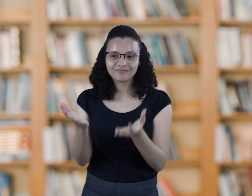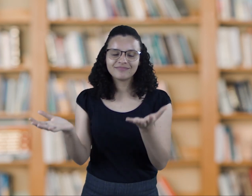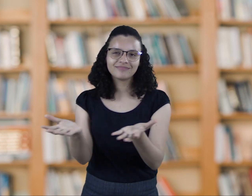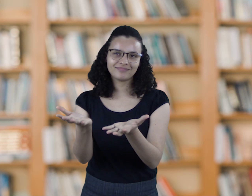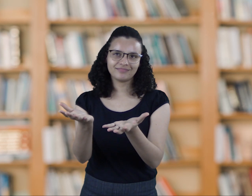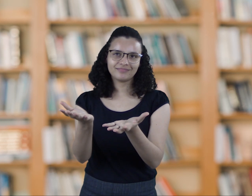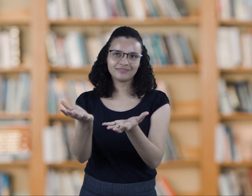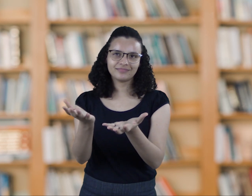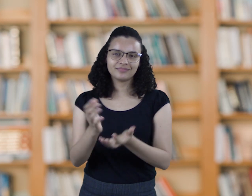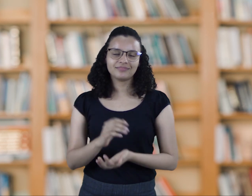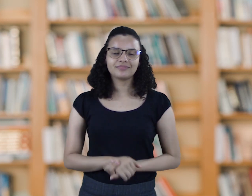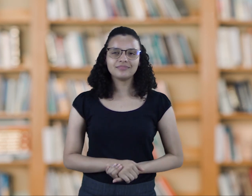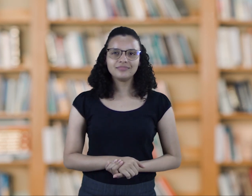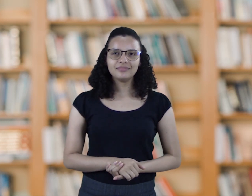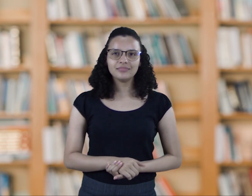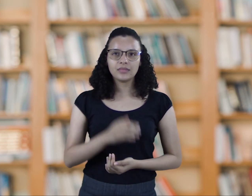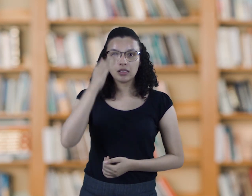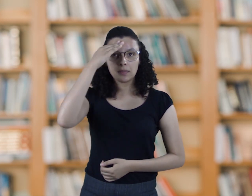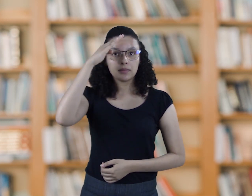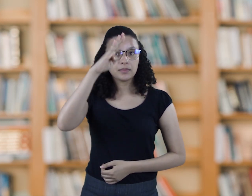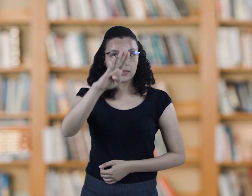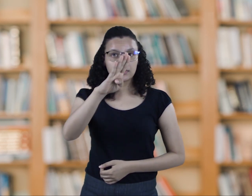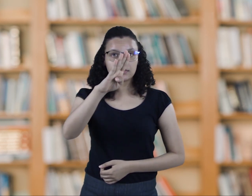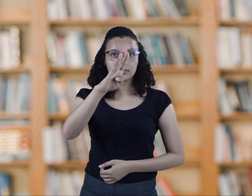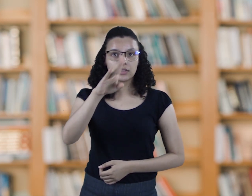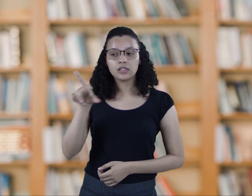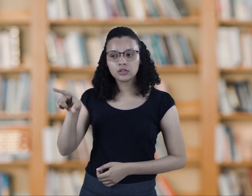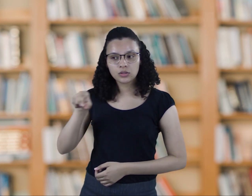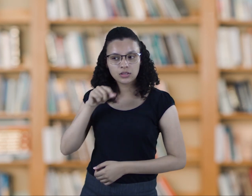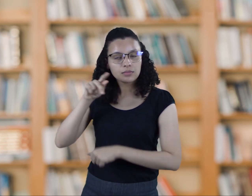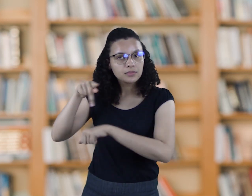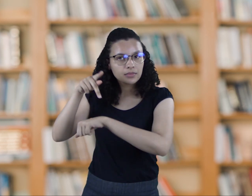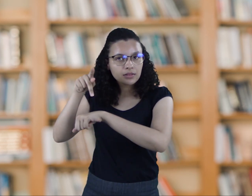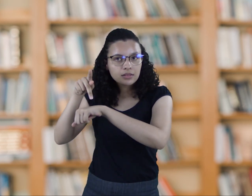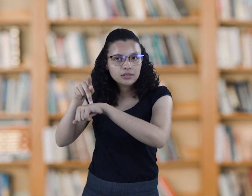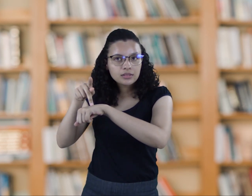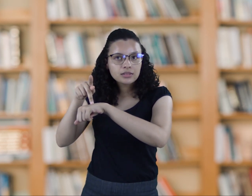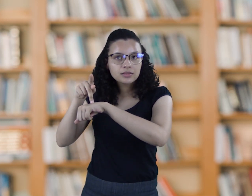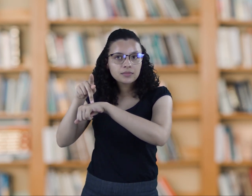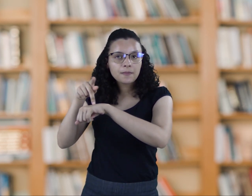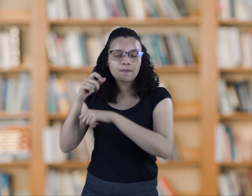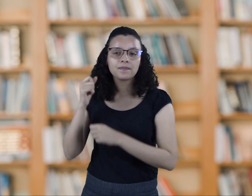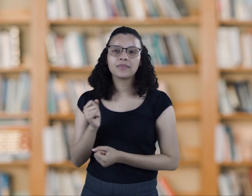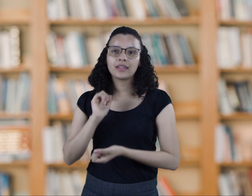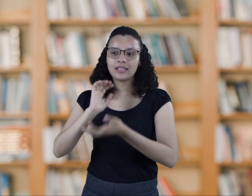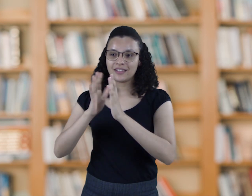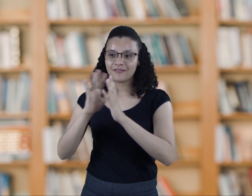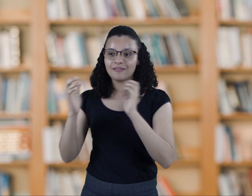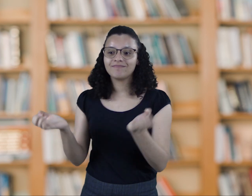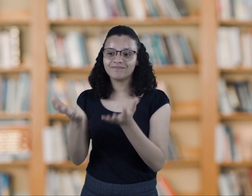seus cidadãos. E, acima de tudo, escolhemos esse país pelo investimento na sua língua de